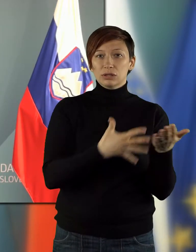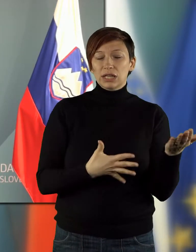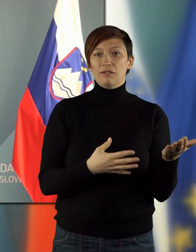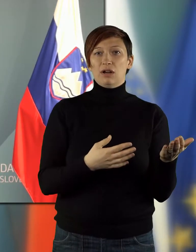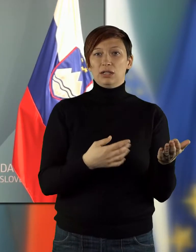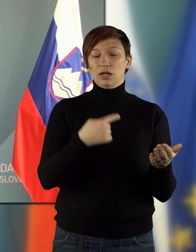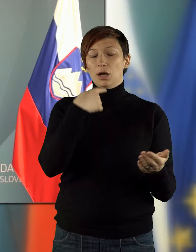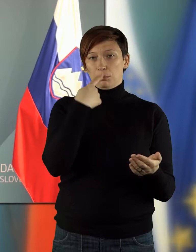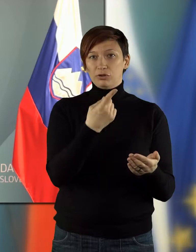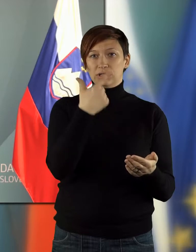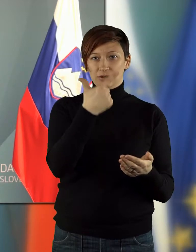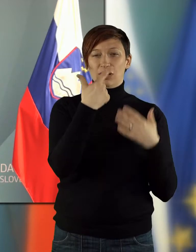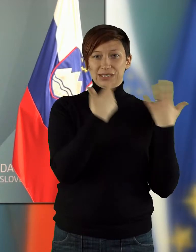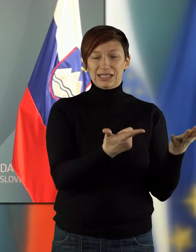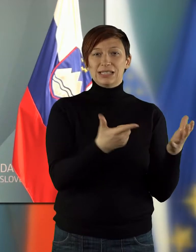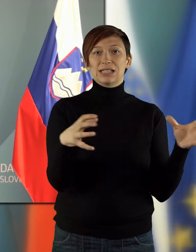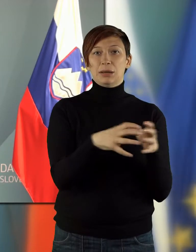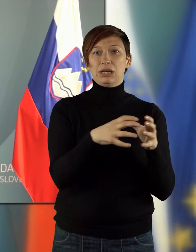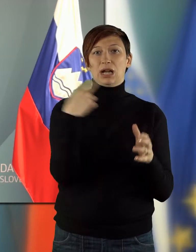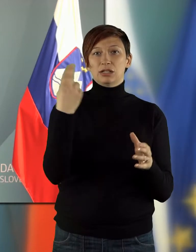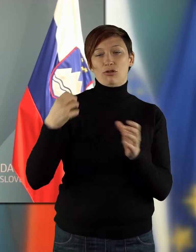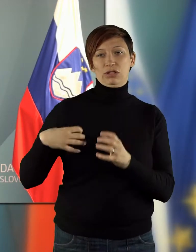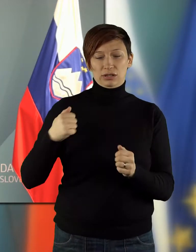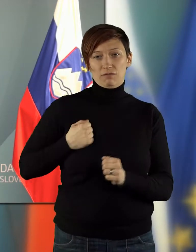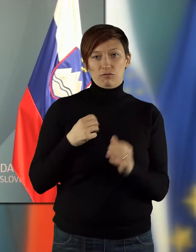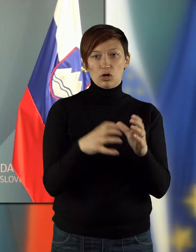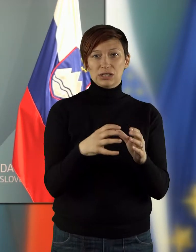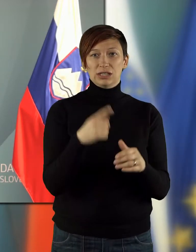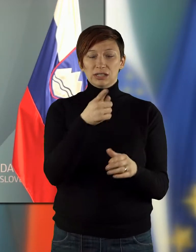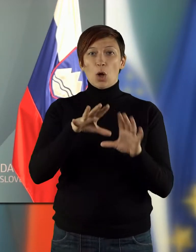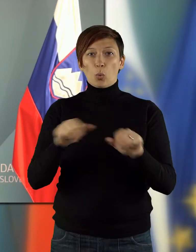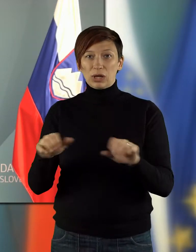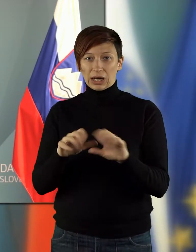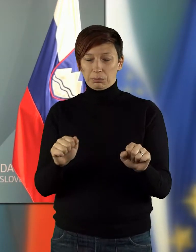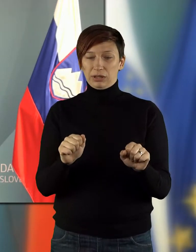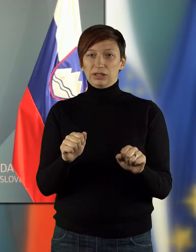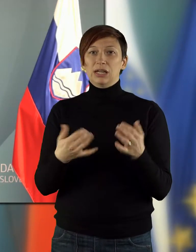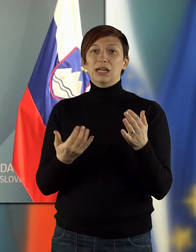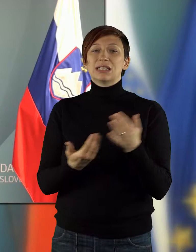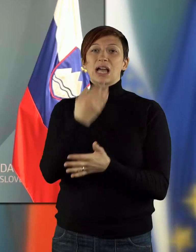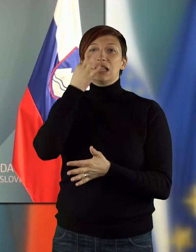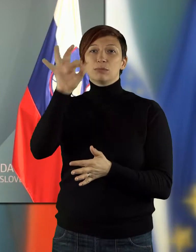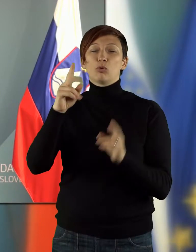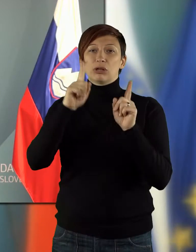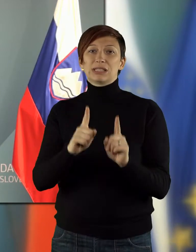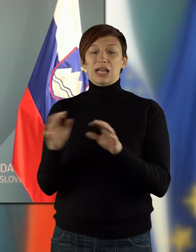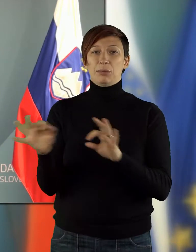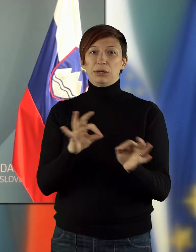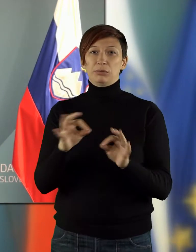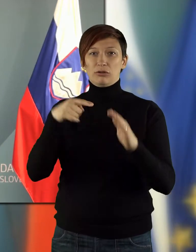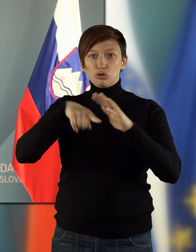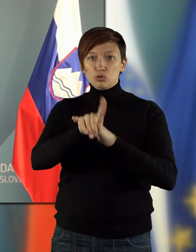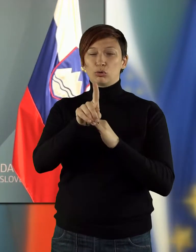ocenjevanja omenjene 72. brigade slovenske vojske, da se ukrepi za izboljšanje